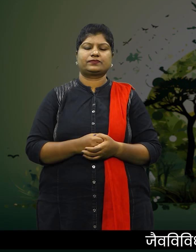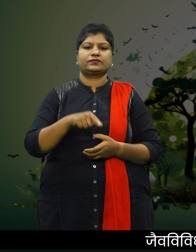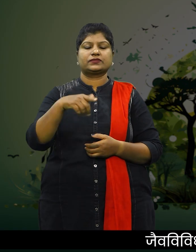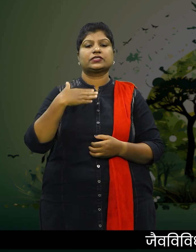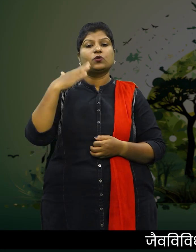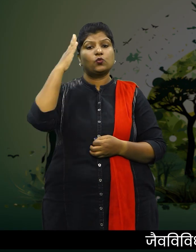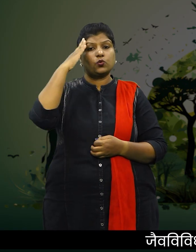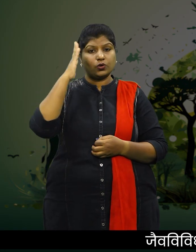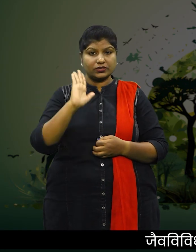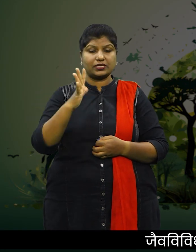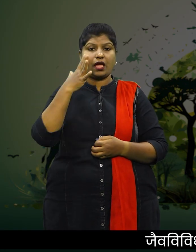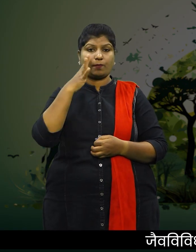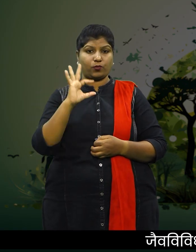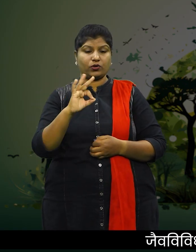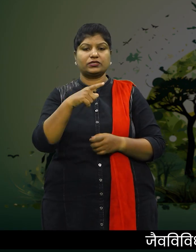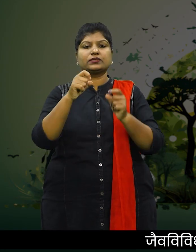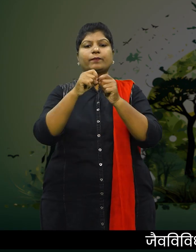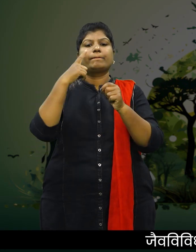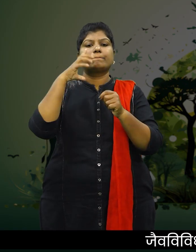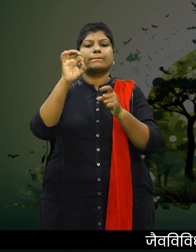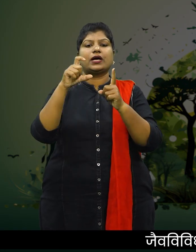जैवविविधतेचे महत्त्व आपण जाणून घ्या.